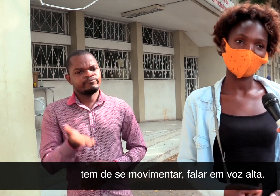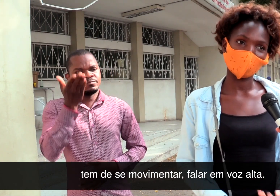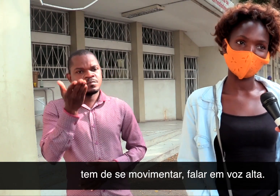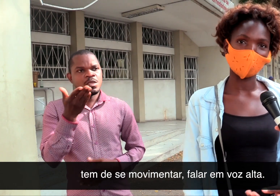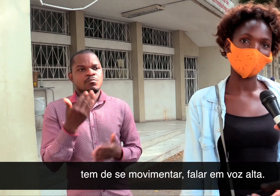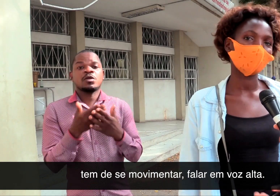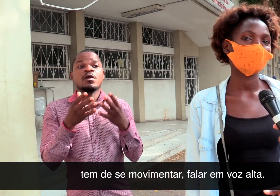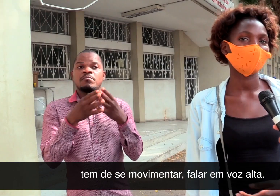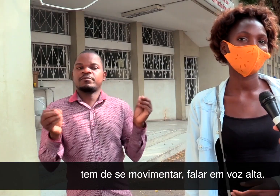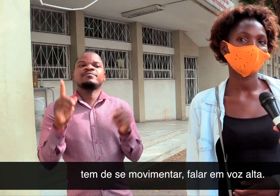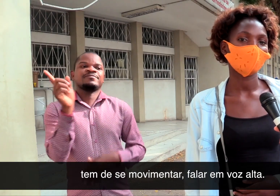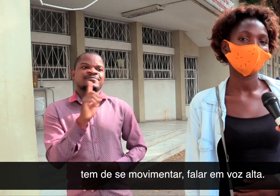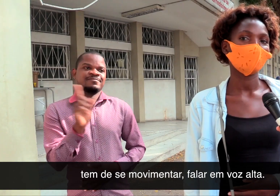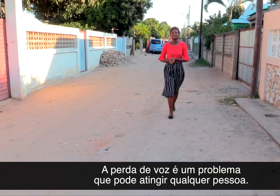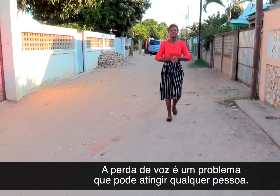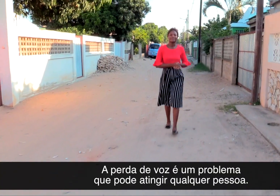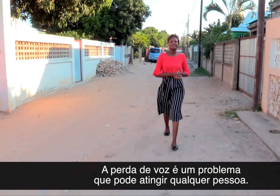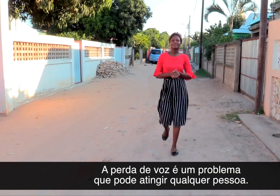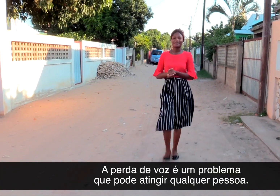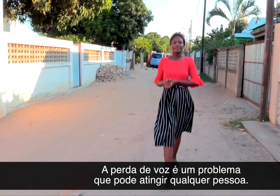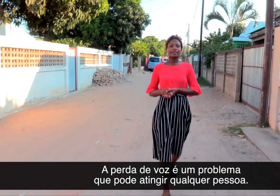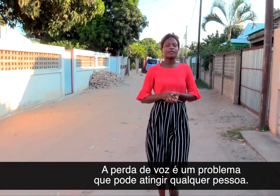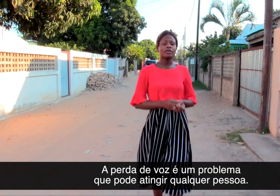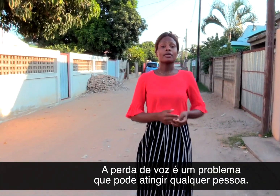não perder a voz.